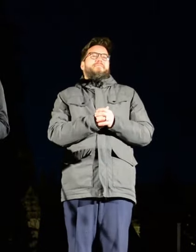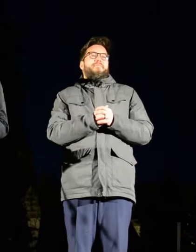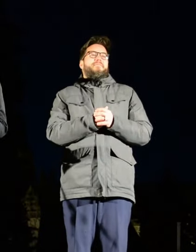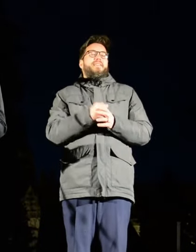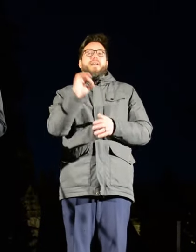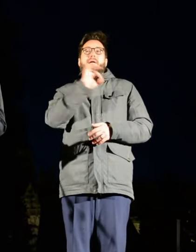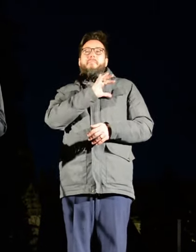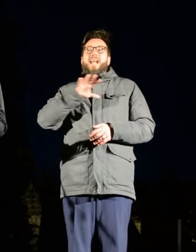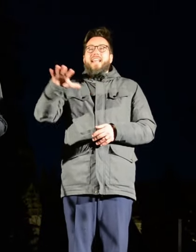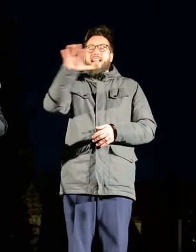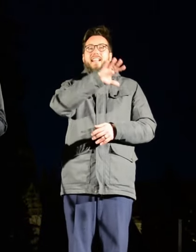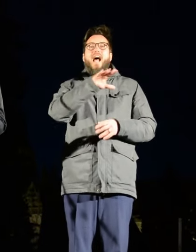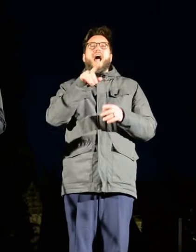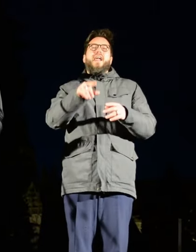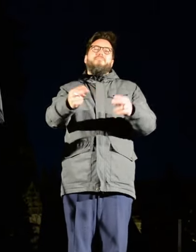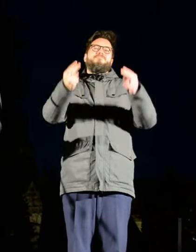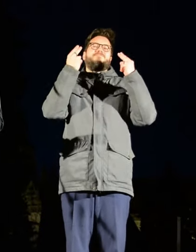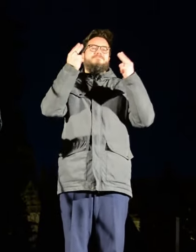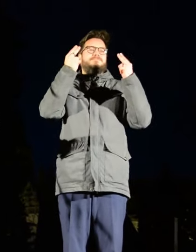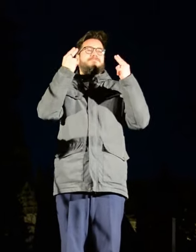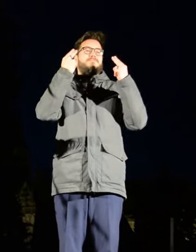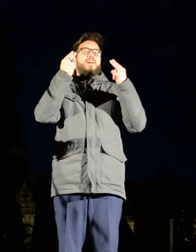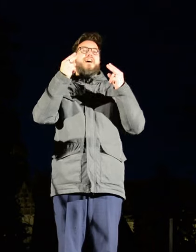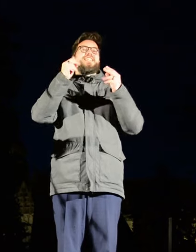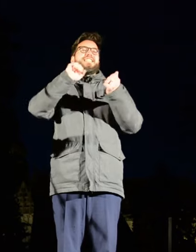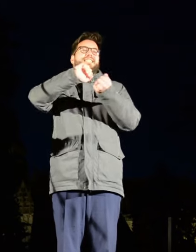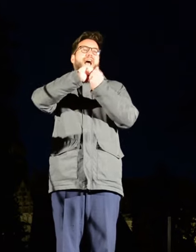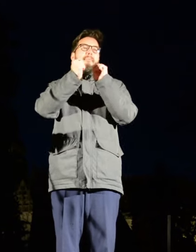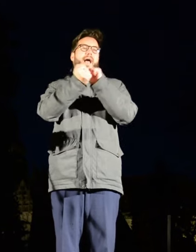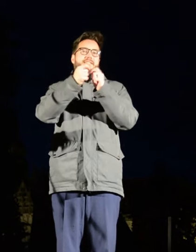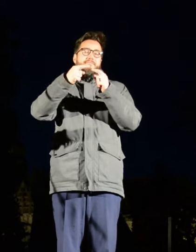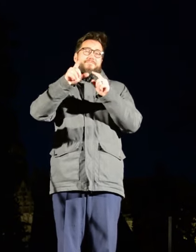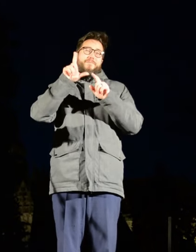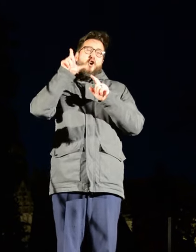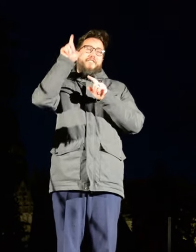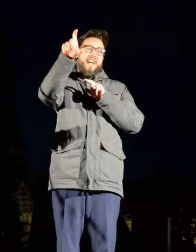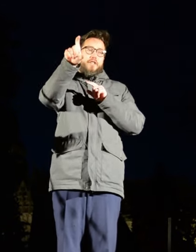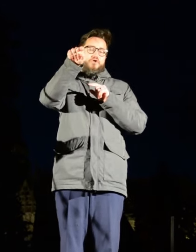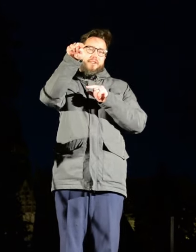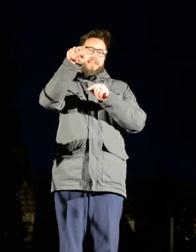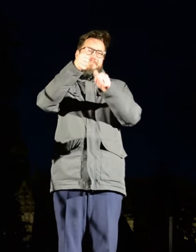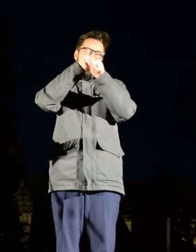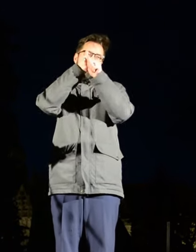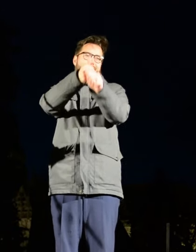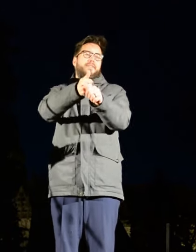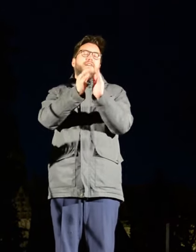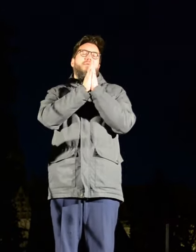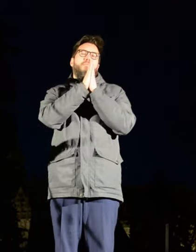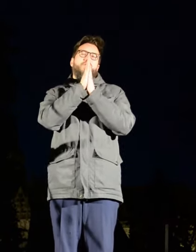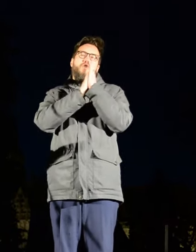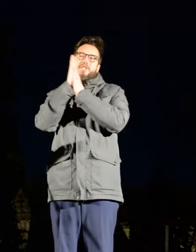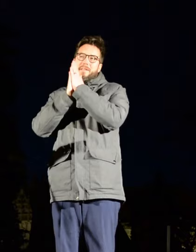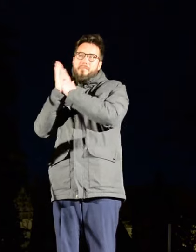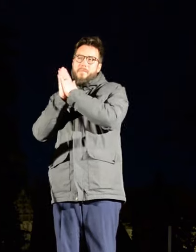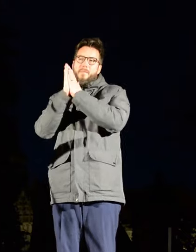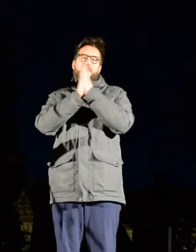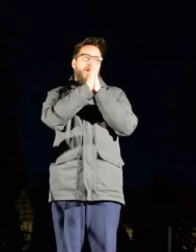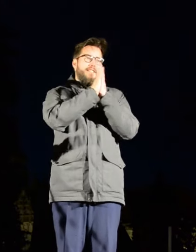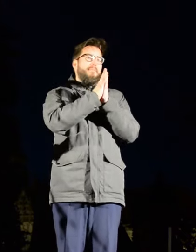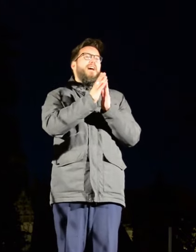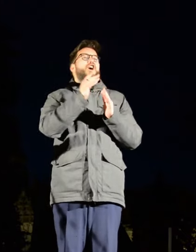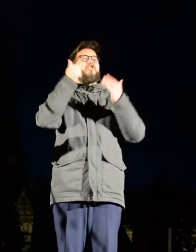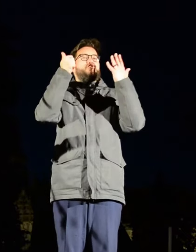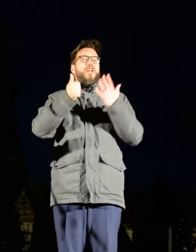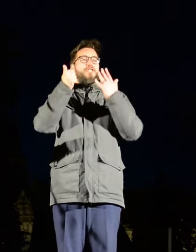Priatelia, ale ten rozhodujúci zápas, ten nás ešte čaká takmer o 2 týždne. Preto prosím, prídite